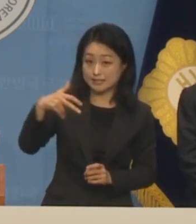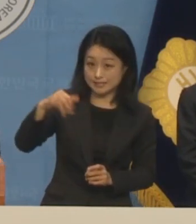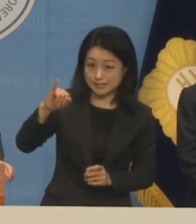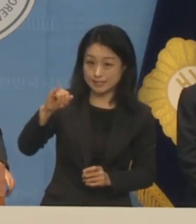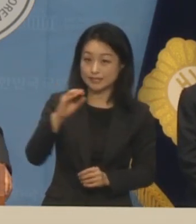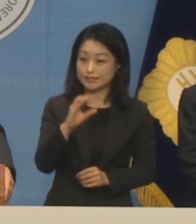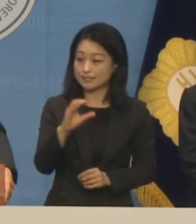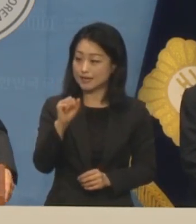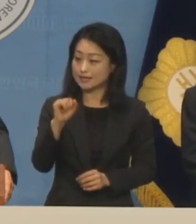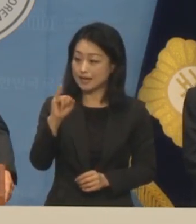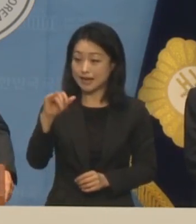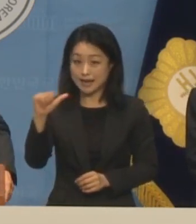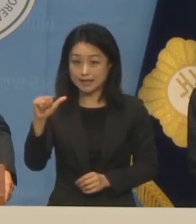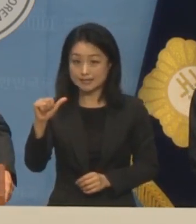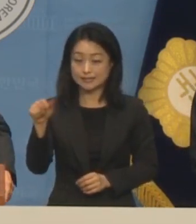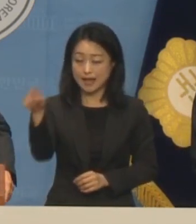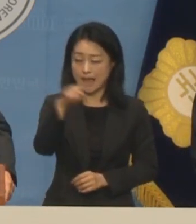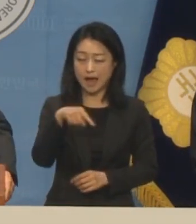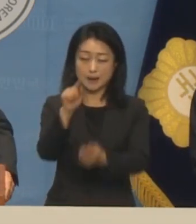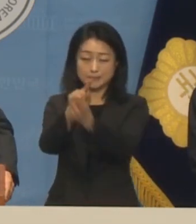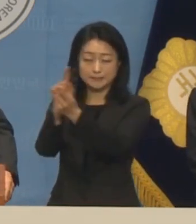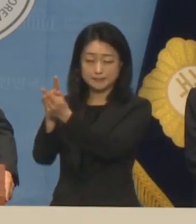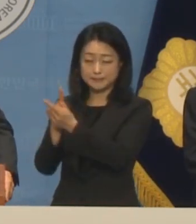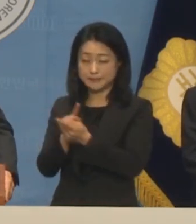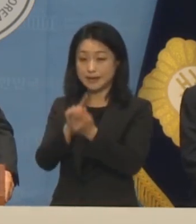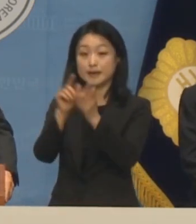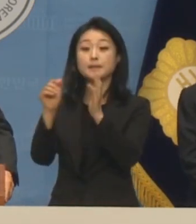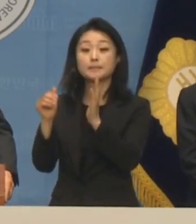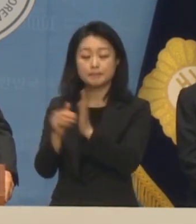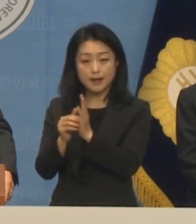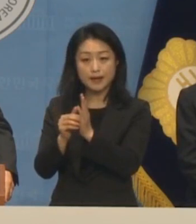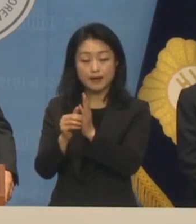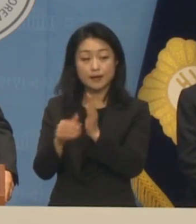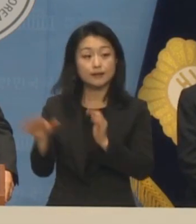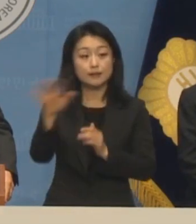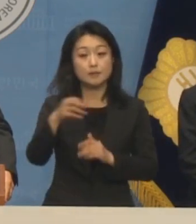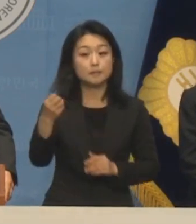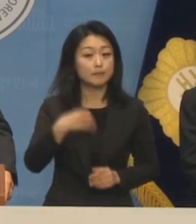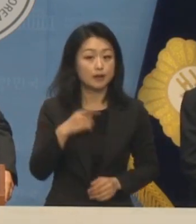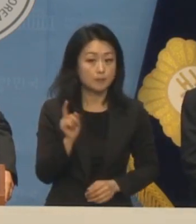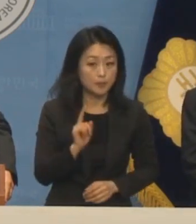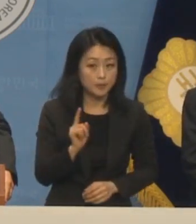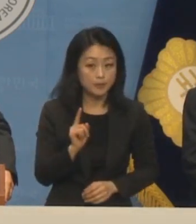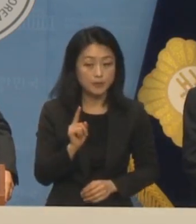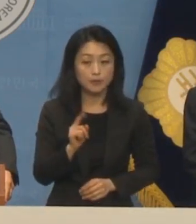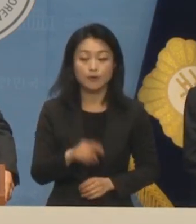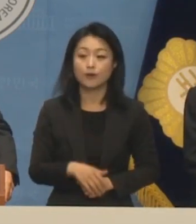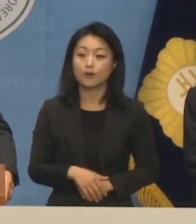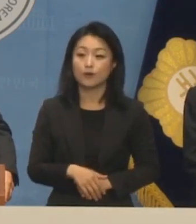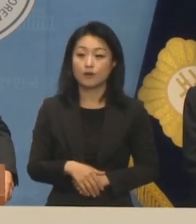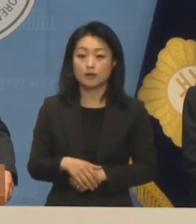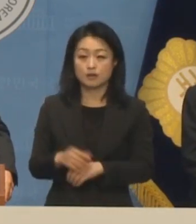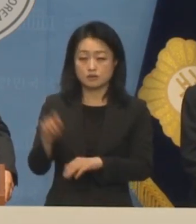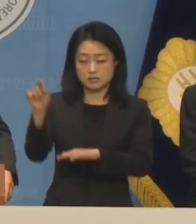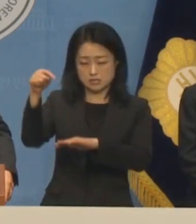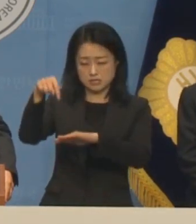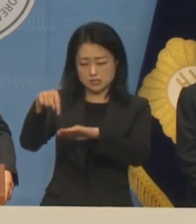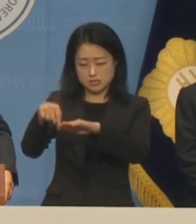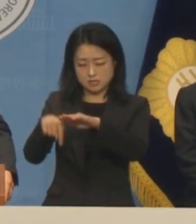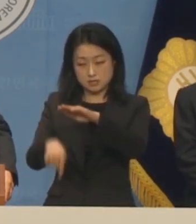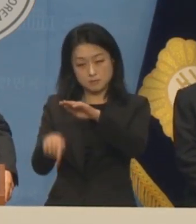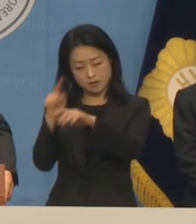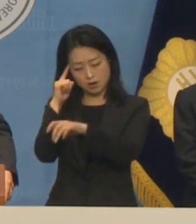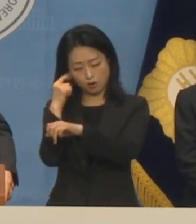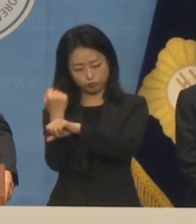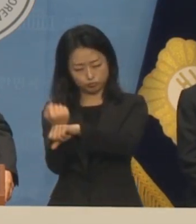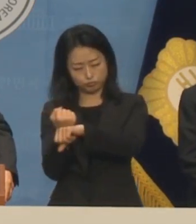CSIS들을 두루두루 만나봤습니다. 하나같이 대단히 깊이 있는 연구들을 하고